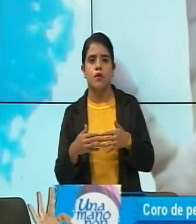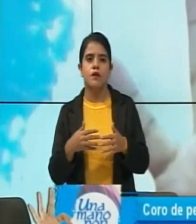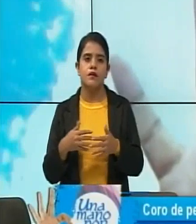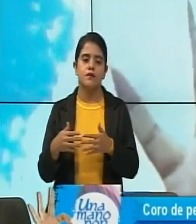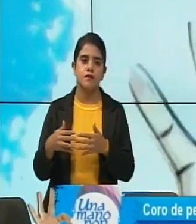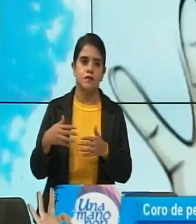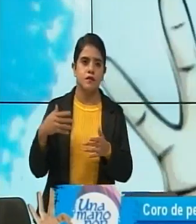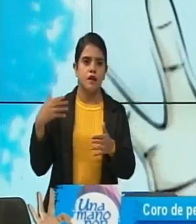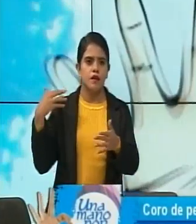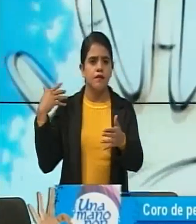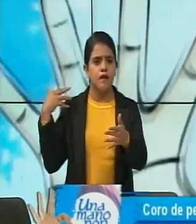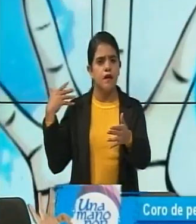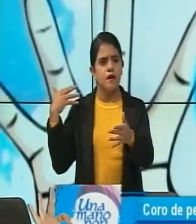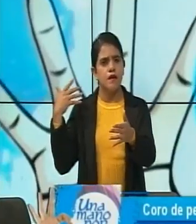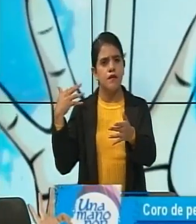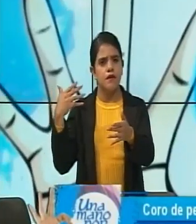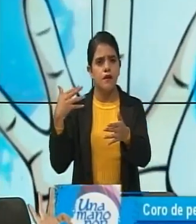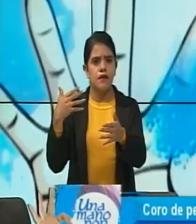atrás.